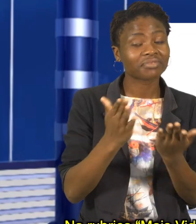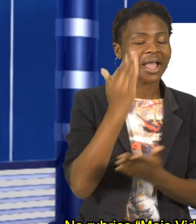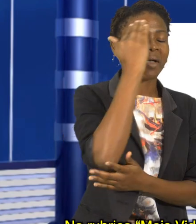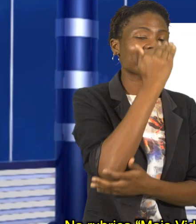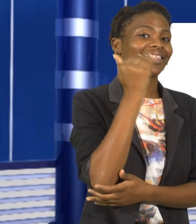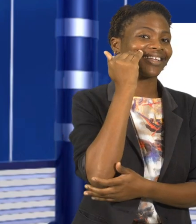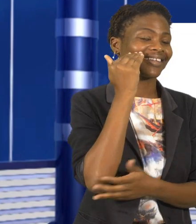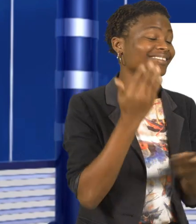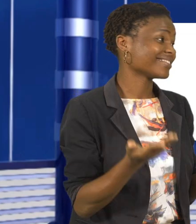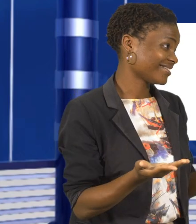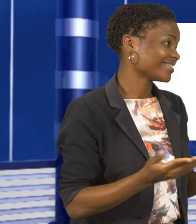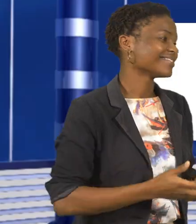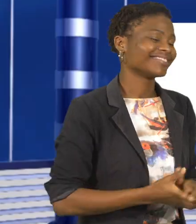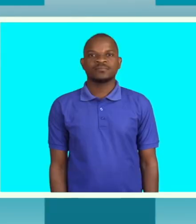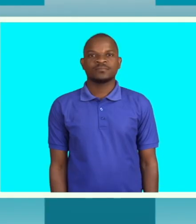Manica